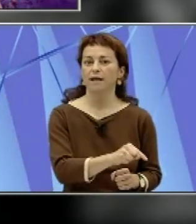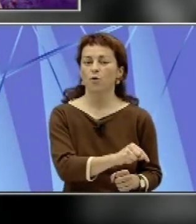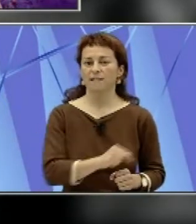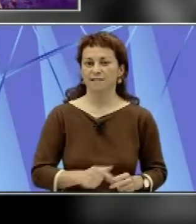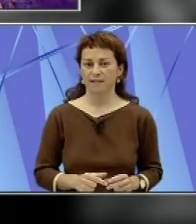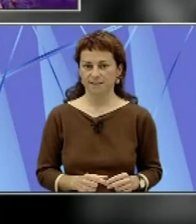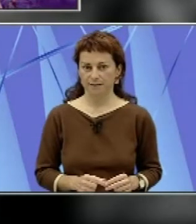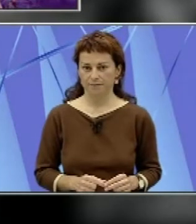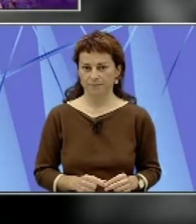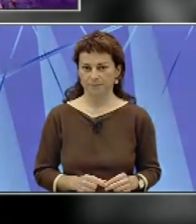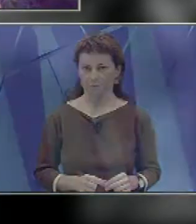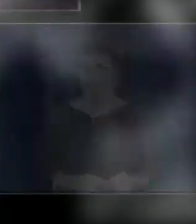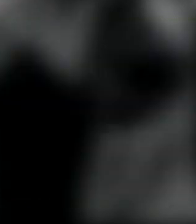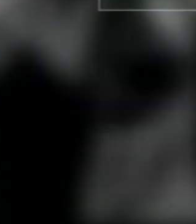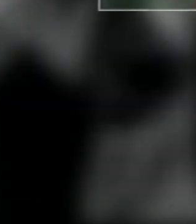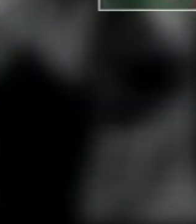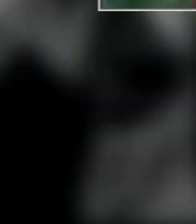du lehenengoa ezeztatzen.